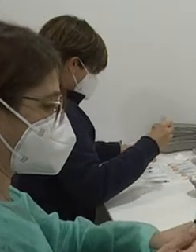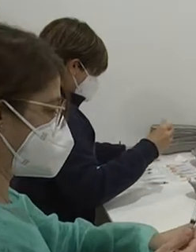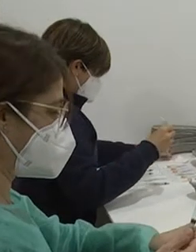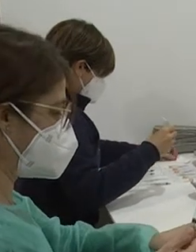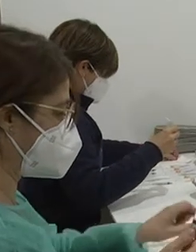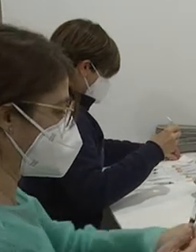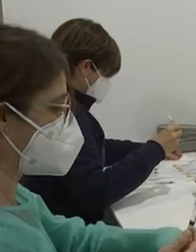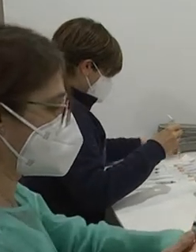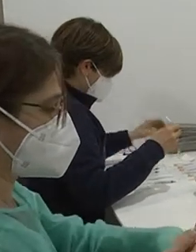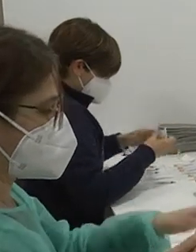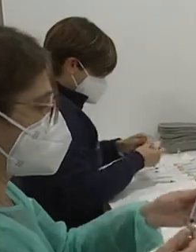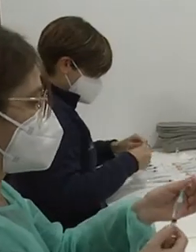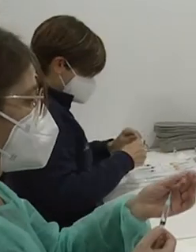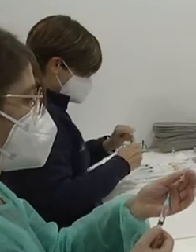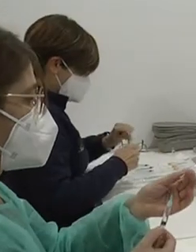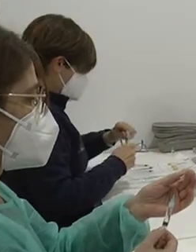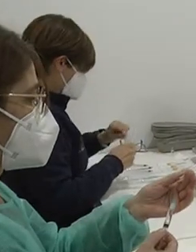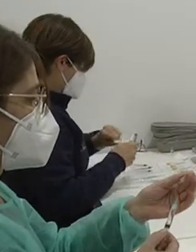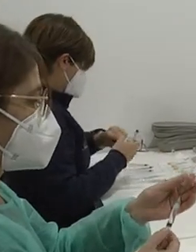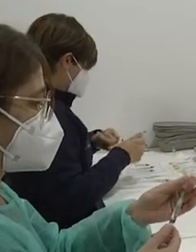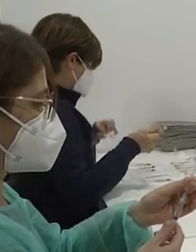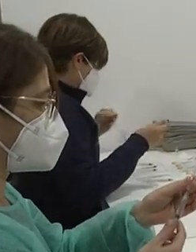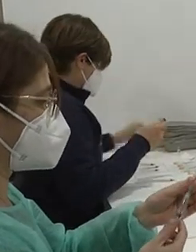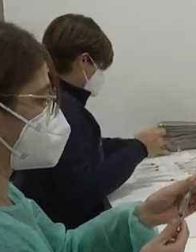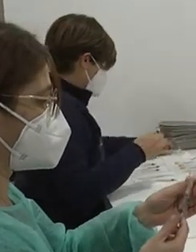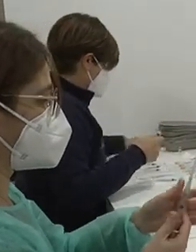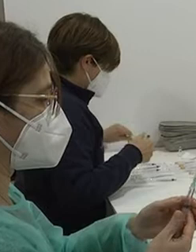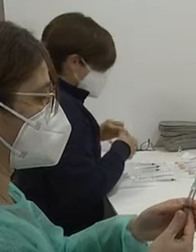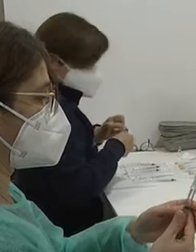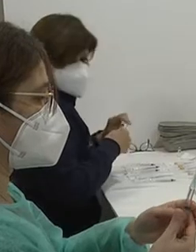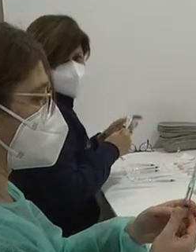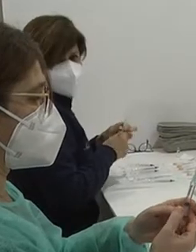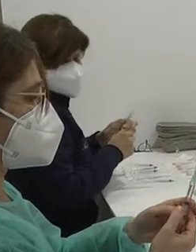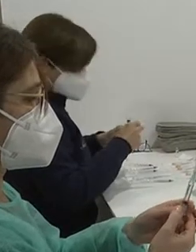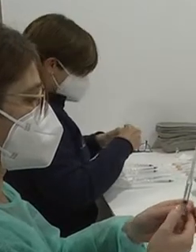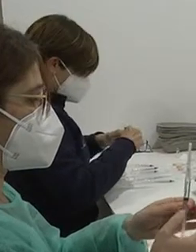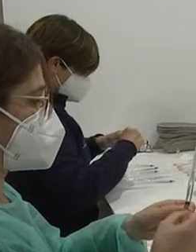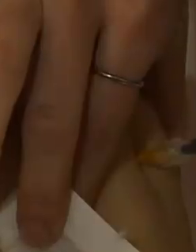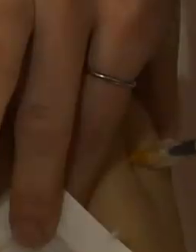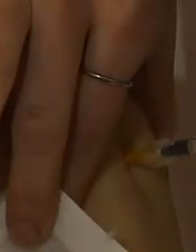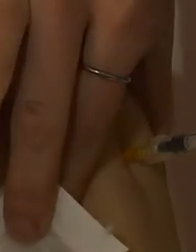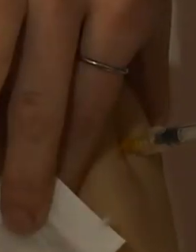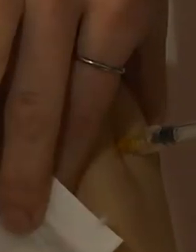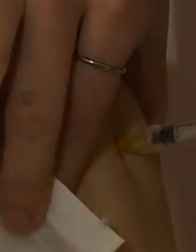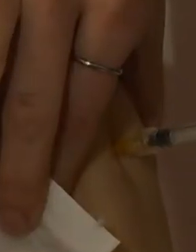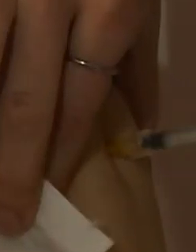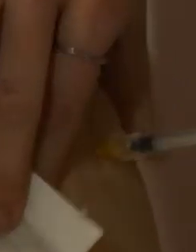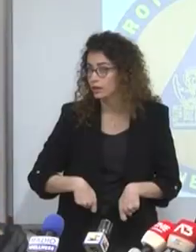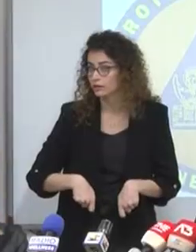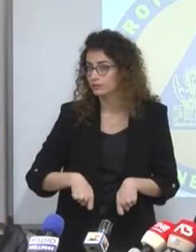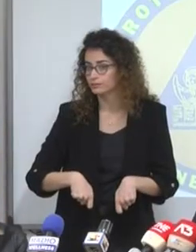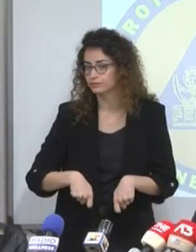tutti in trincea questa è la guerra il covip nel veneto dove cala nei contagi la grande sfida resta alla campagna vaccinale